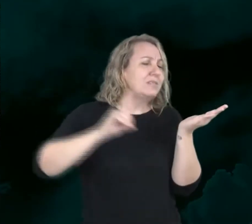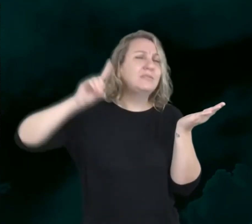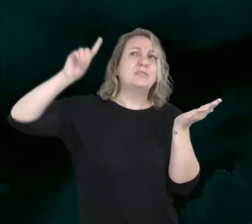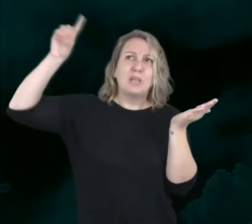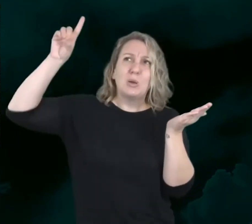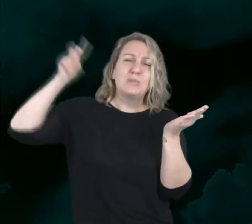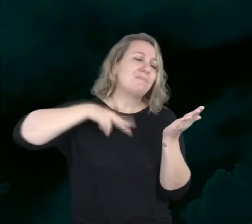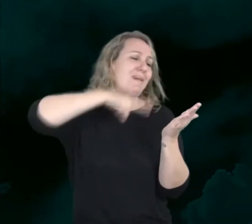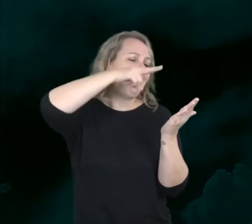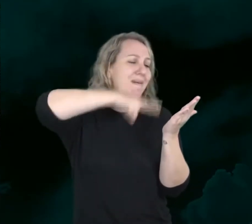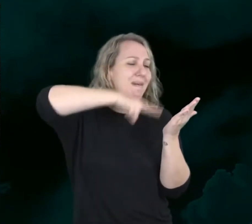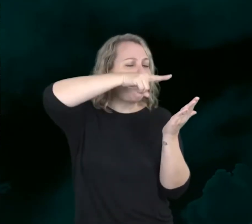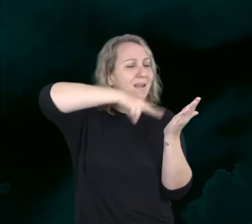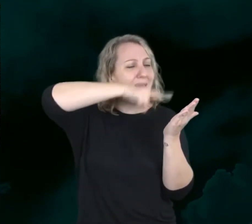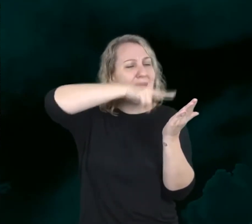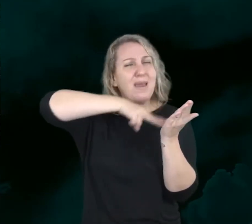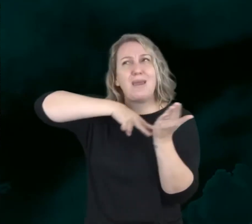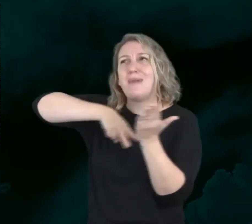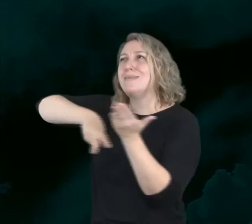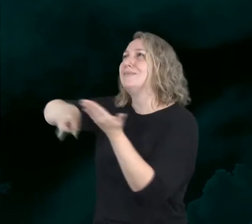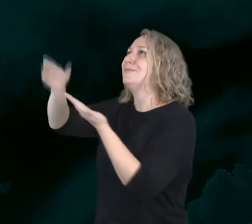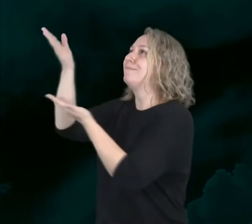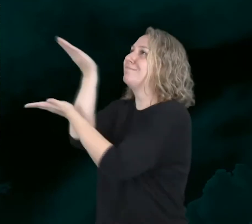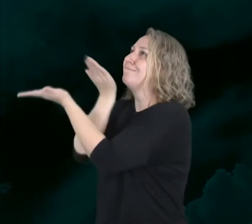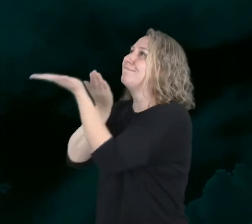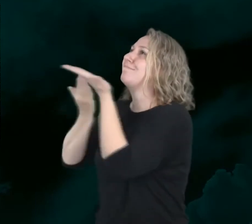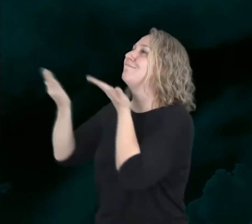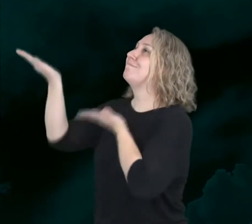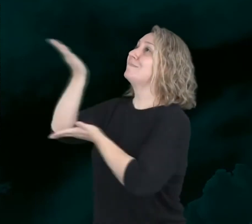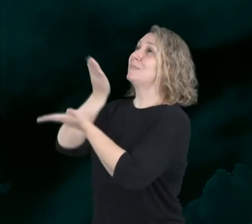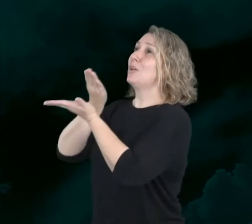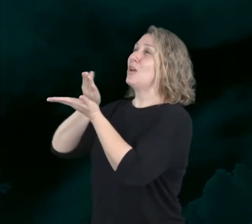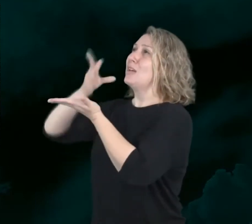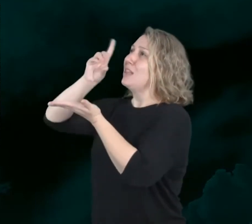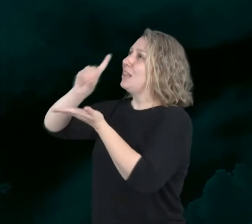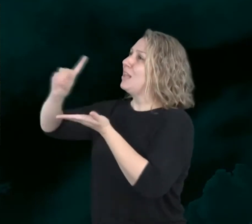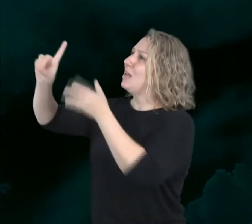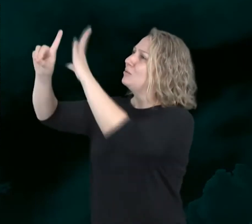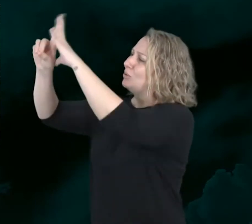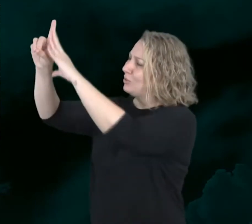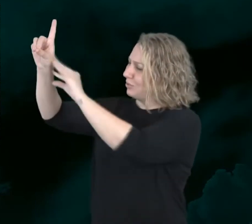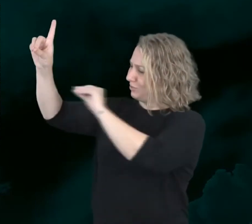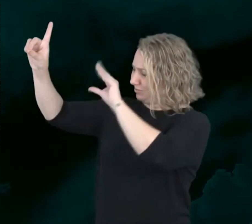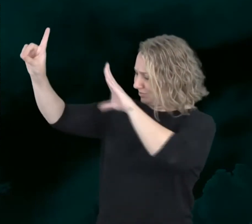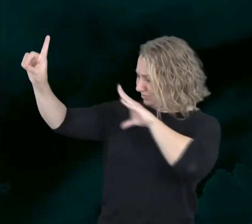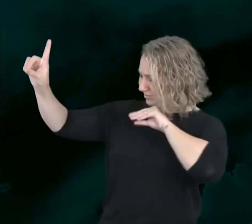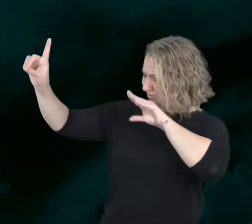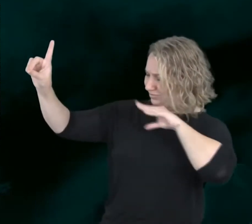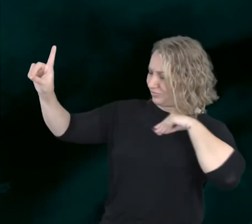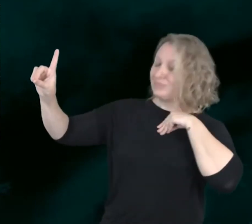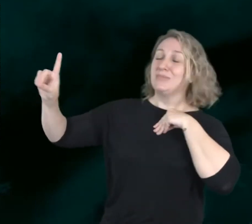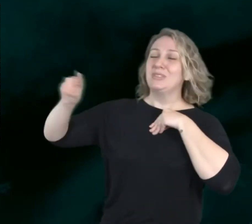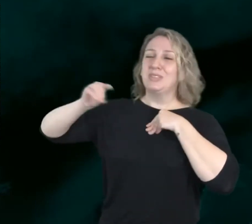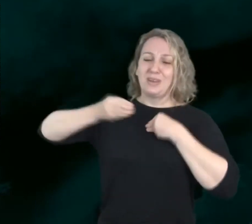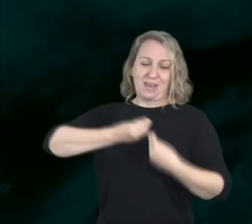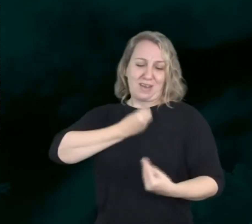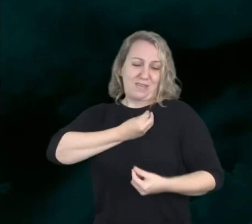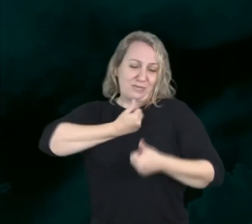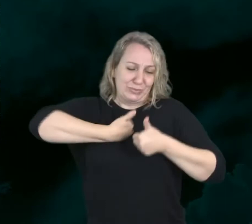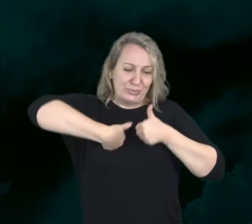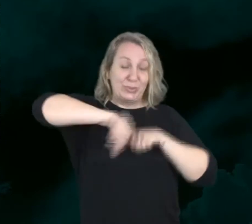nos enchendo de Deus, da sua natureza, da sua essência, e nós passamos